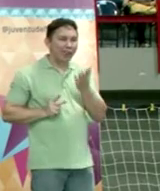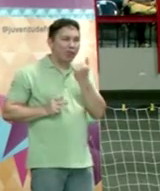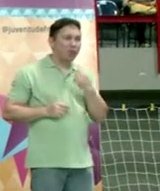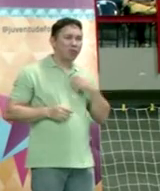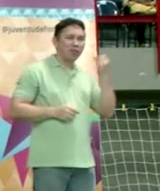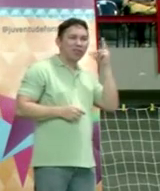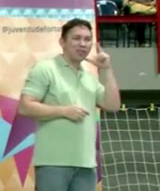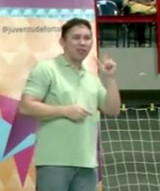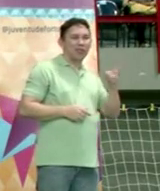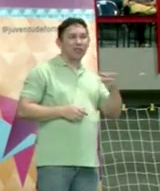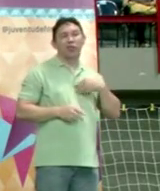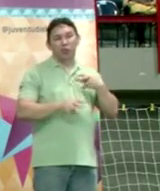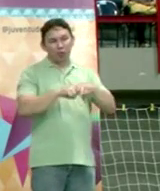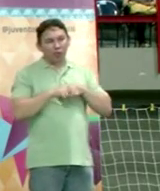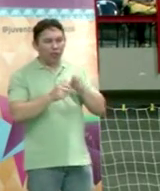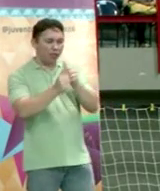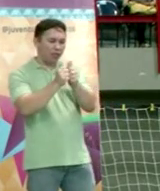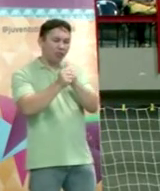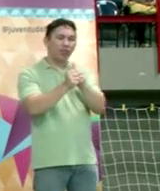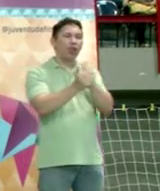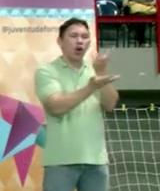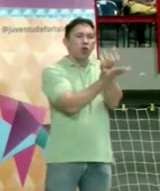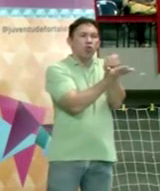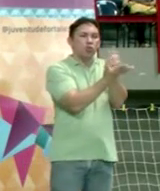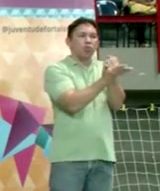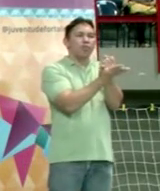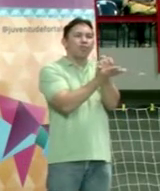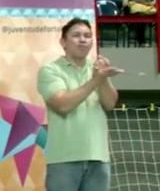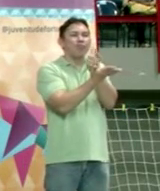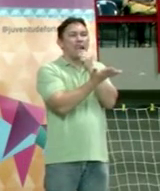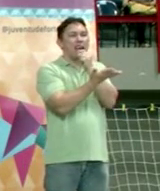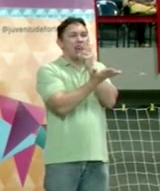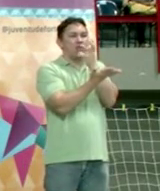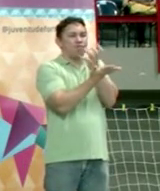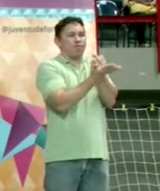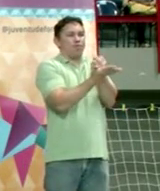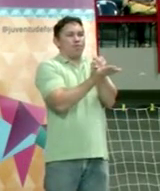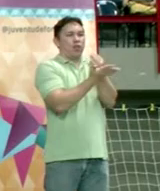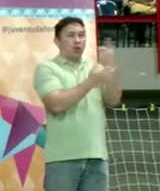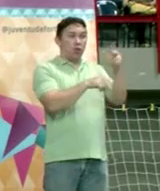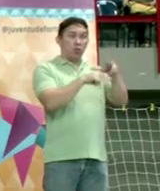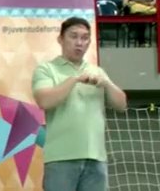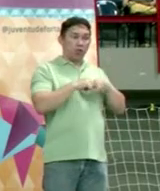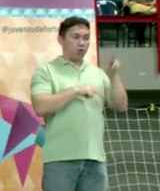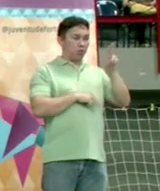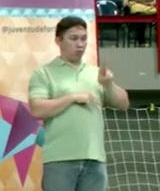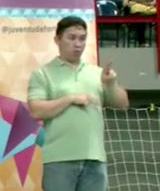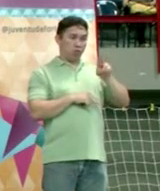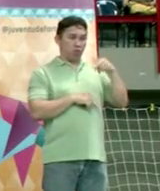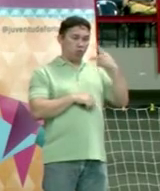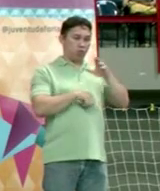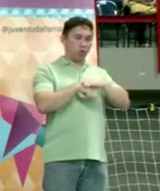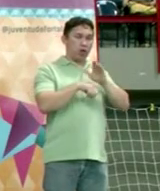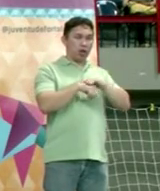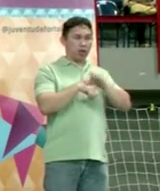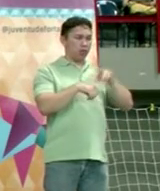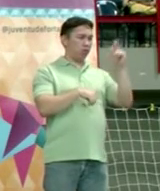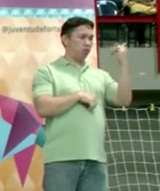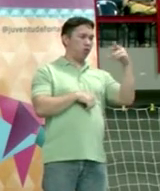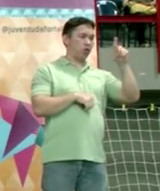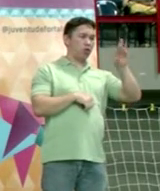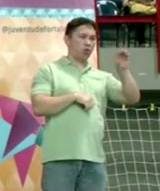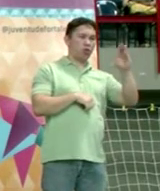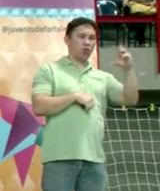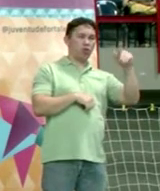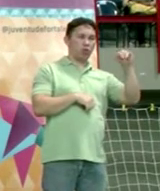o arroz tem essa capacidade em retirar a umidade. Por isso que ele é utilizado como higroscópico no caso de quem?